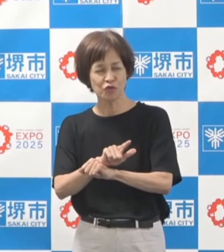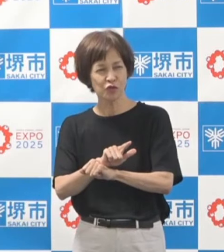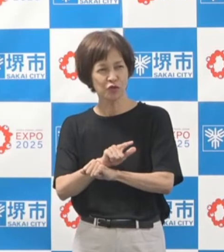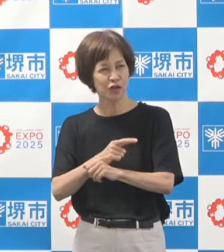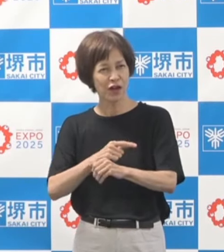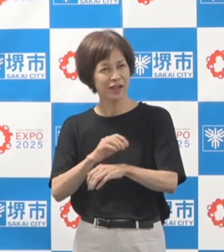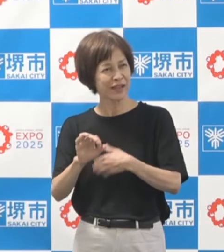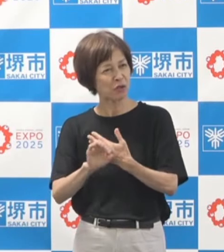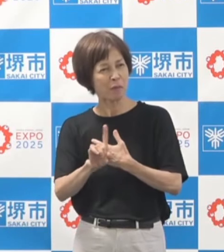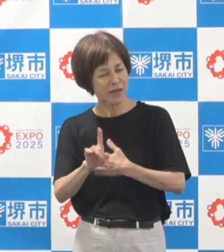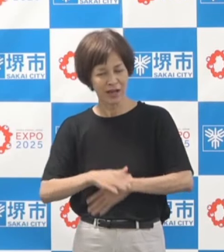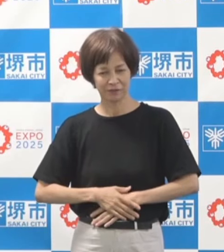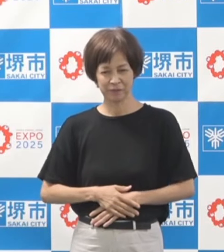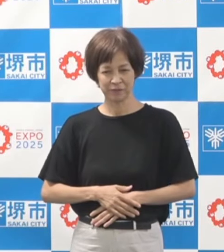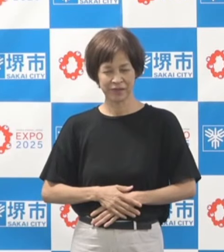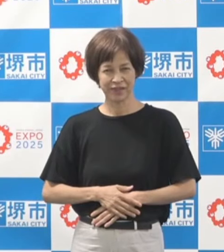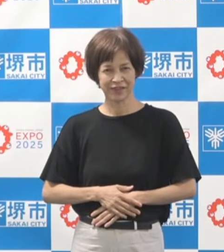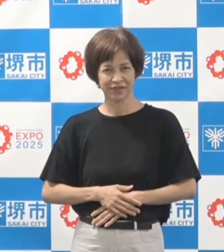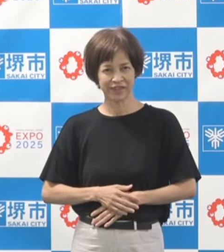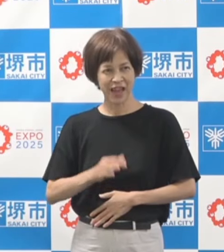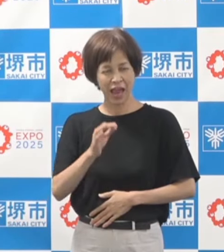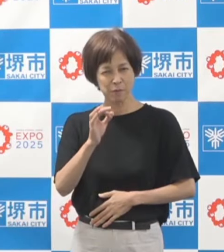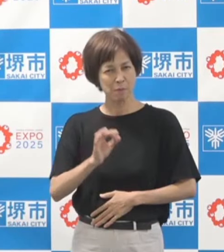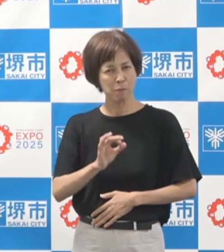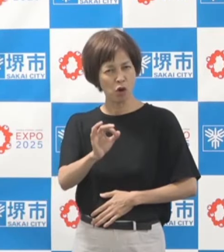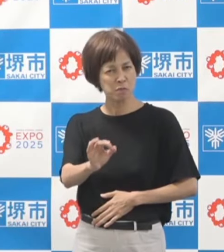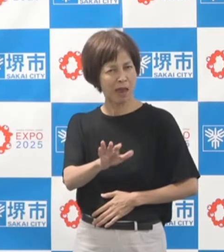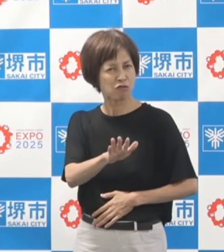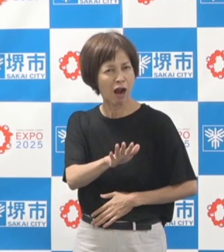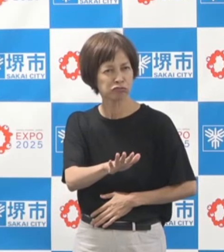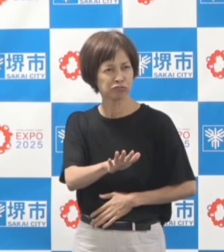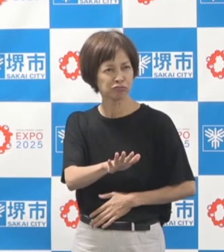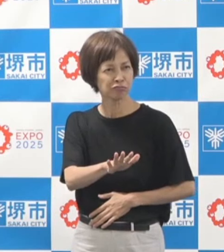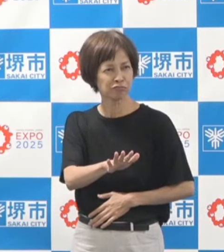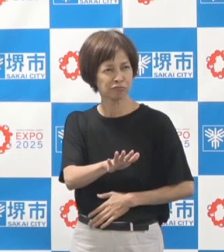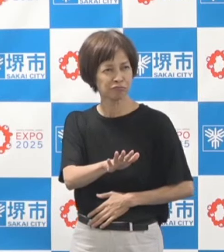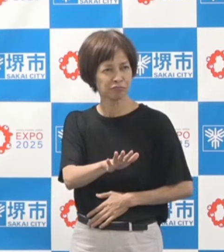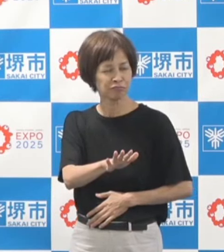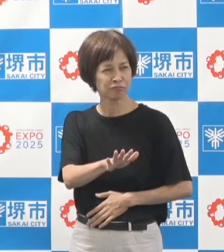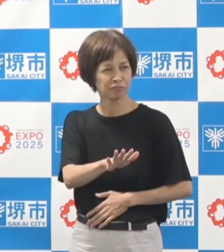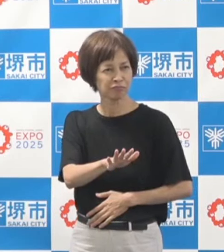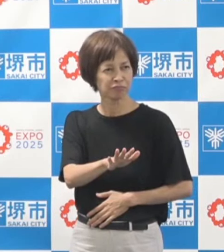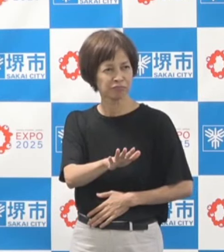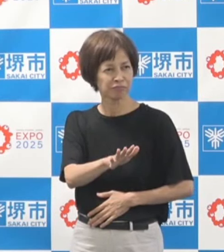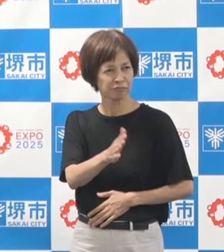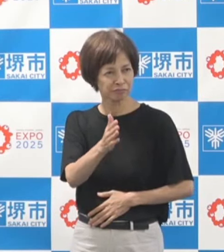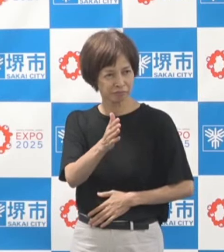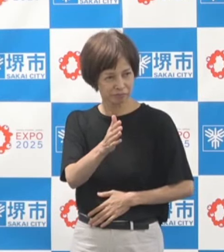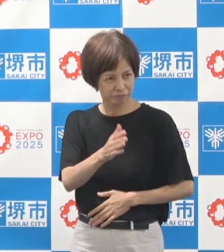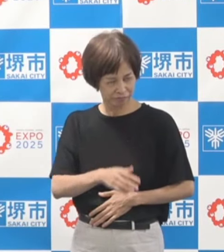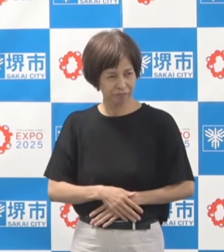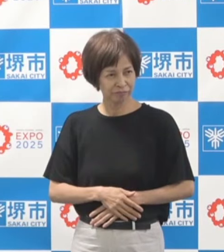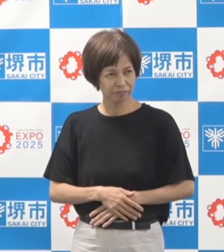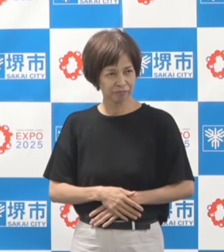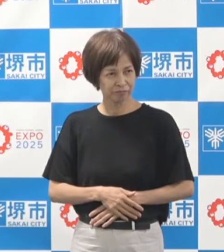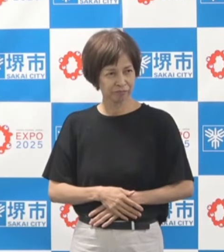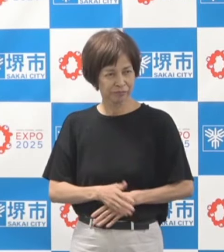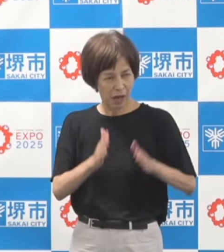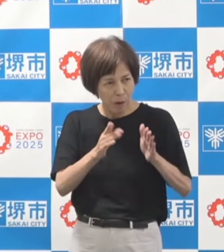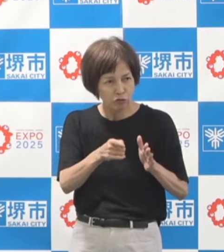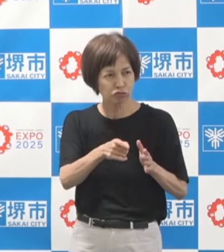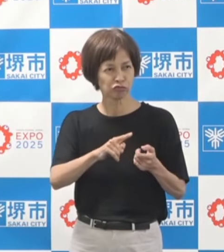いやいやうちは見守りメールあるんだからそっち頑張るんやっていう話の経緯の下りと、あとその登録キャン